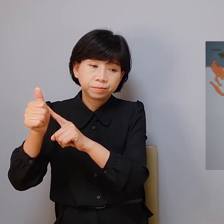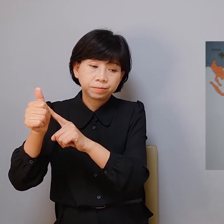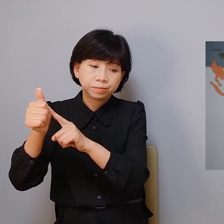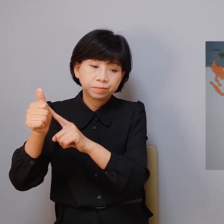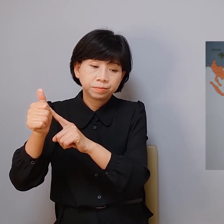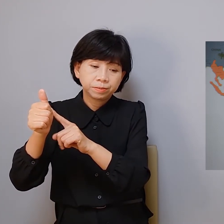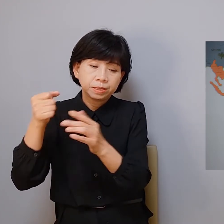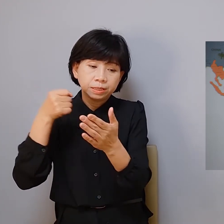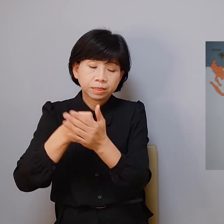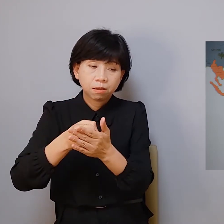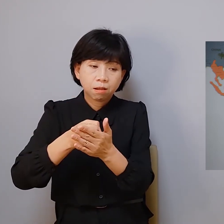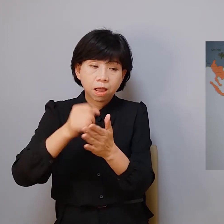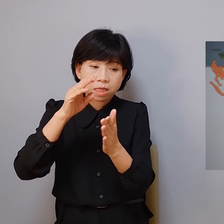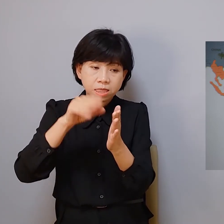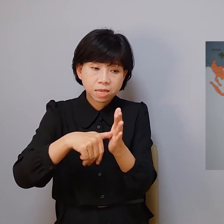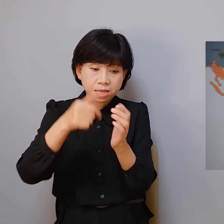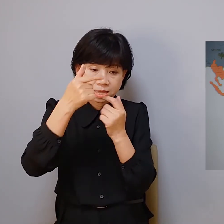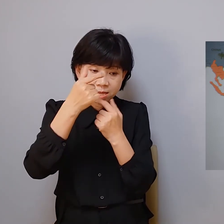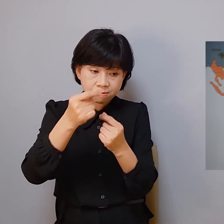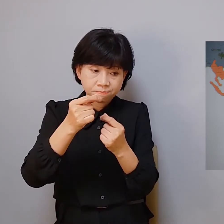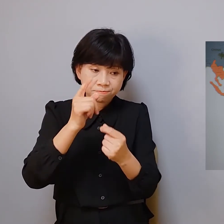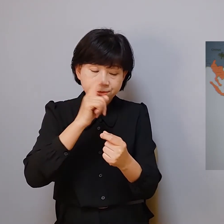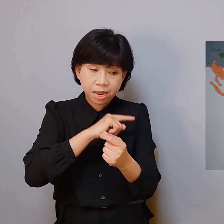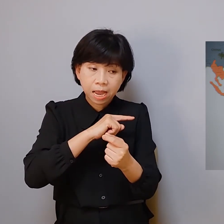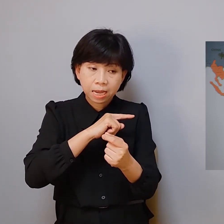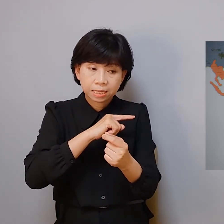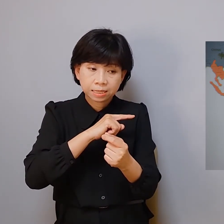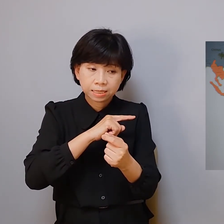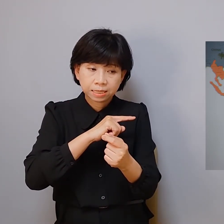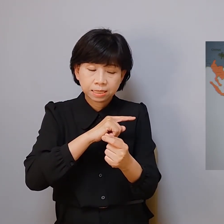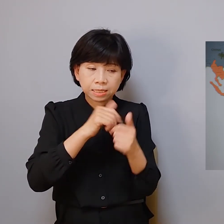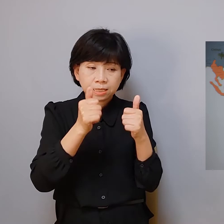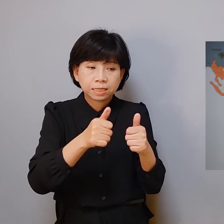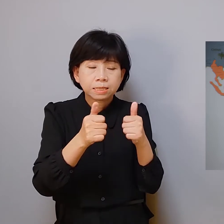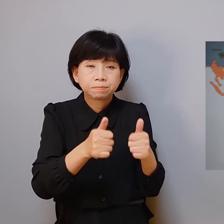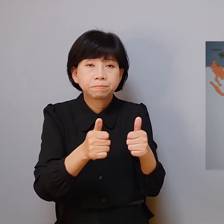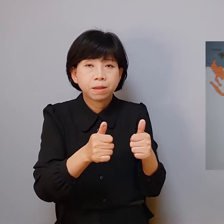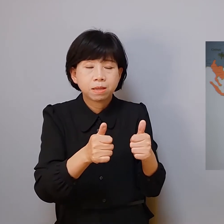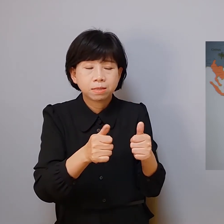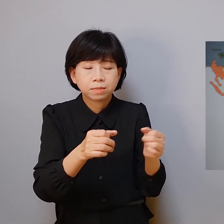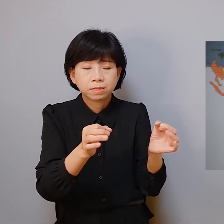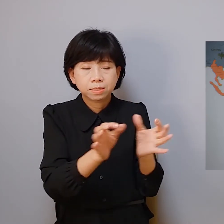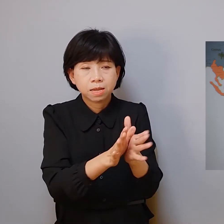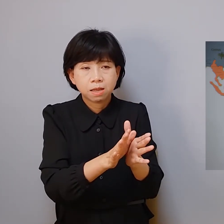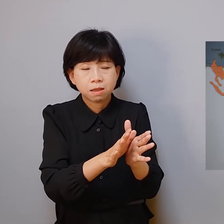심판하십니다. 모처럼 없어진다고요? 바람처럼 없어지는 거예요.